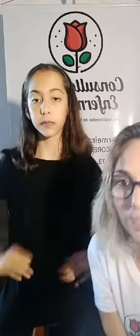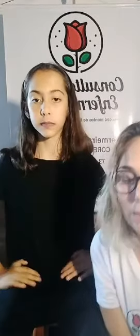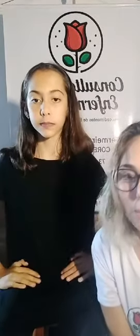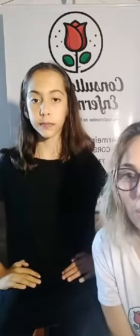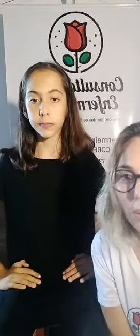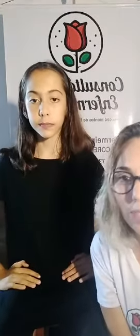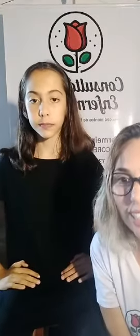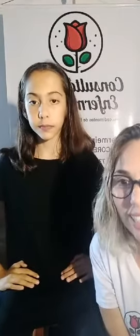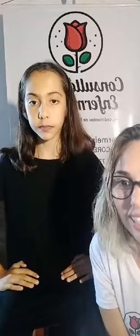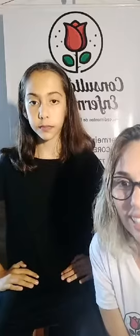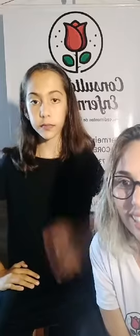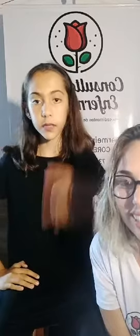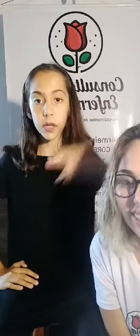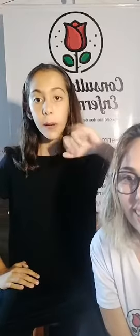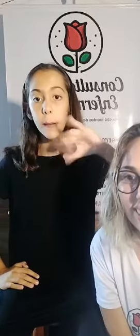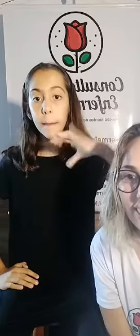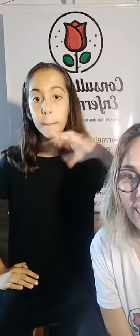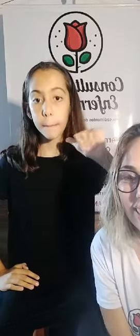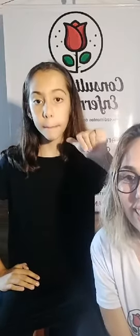noite, Mônica,